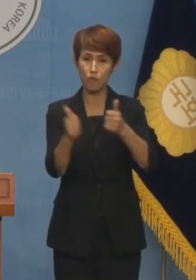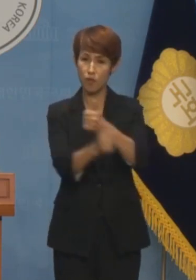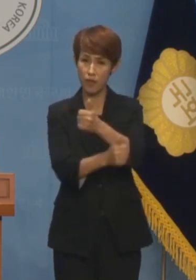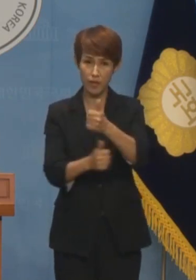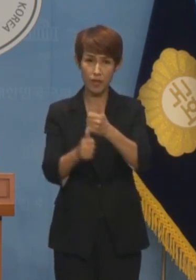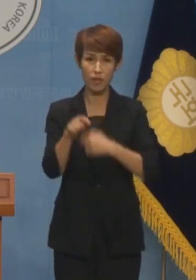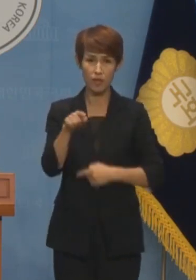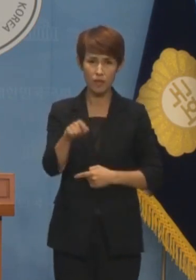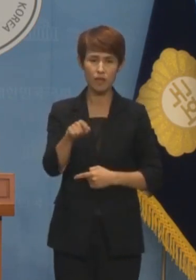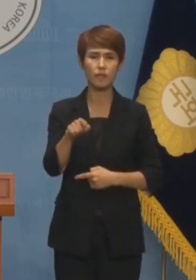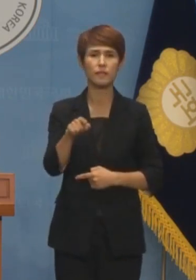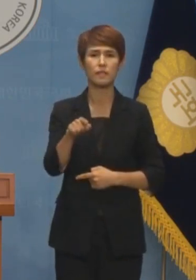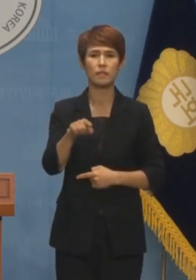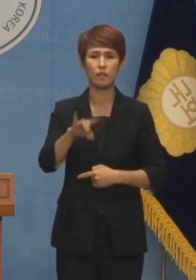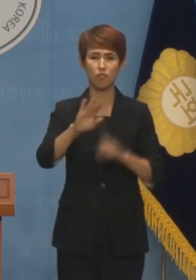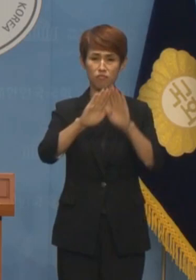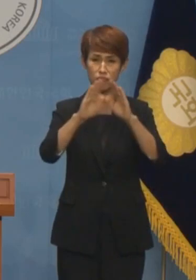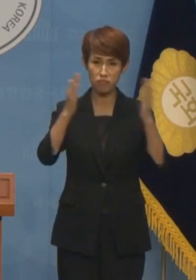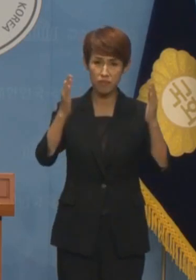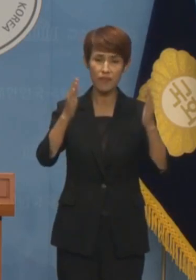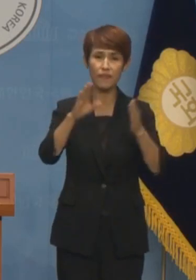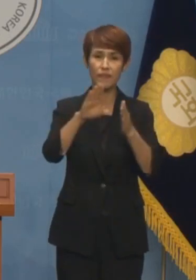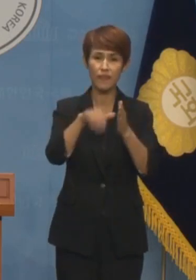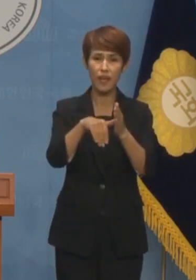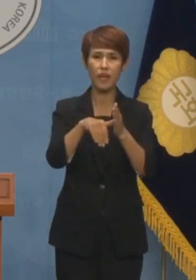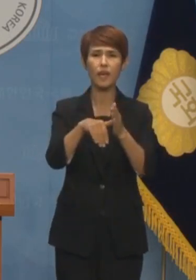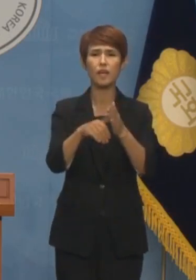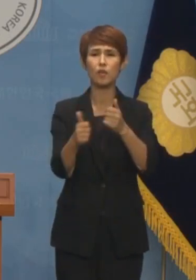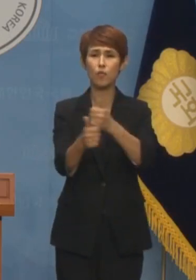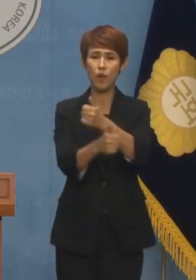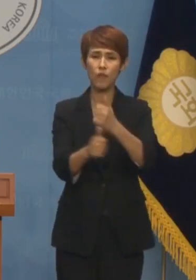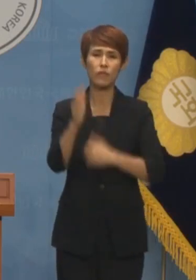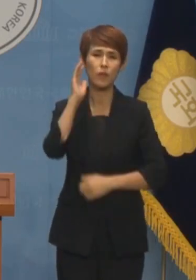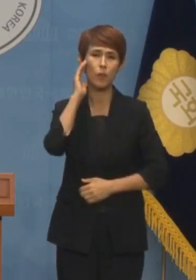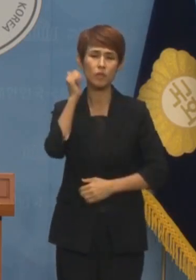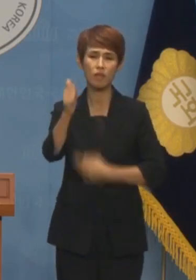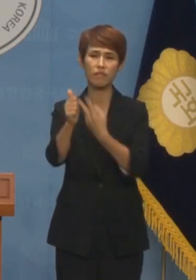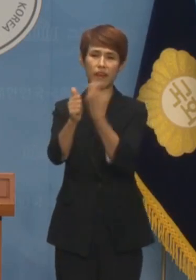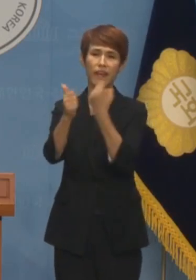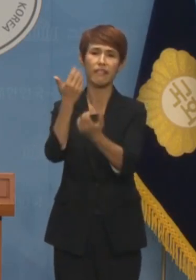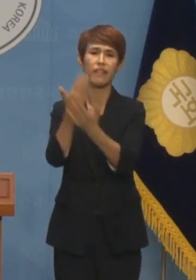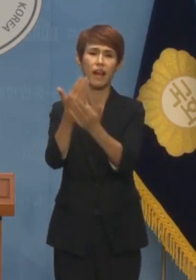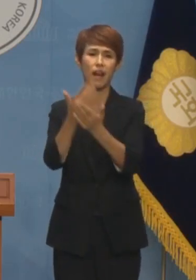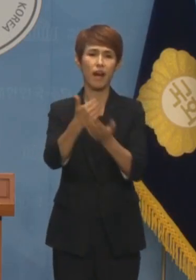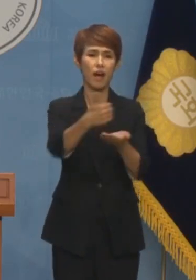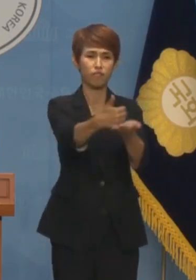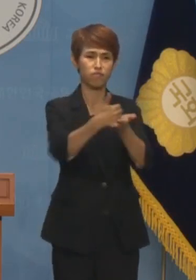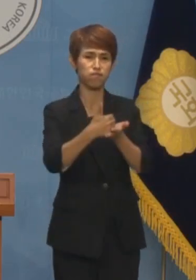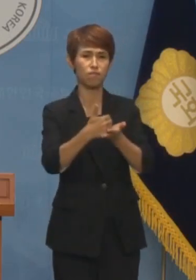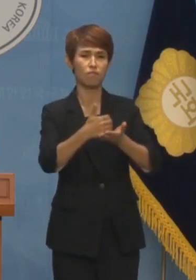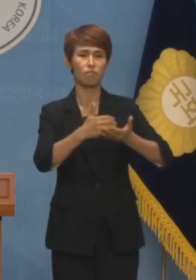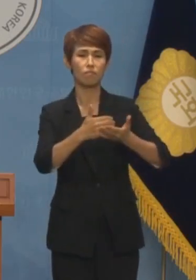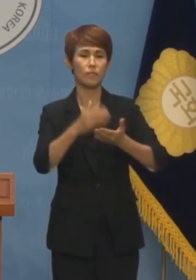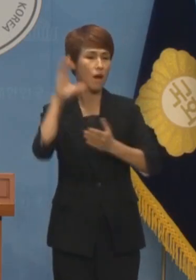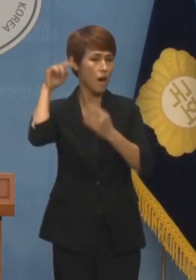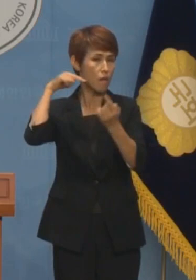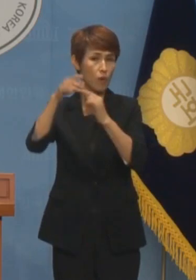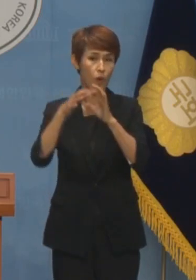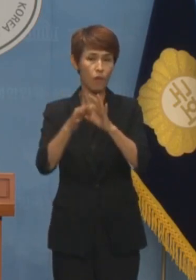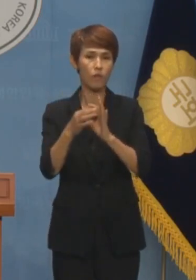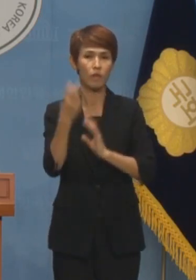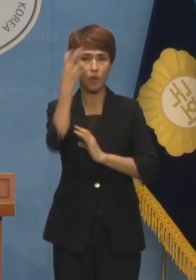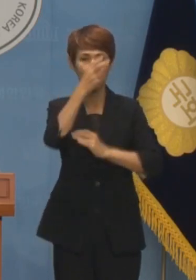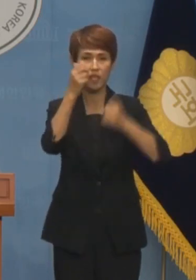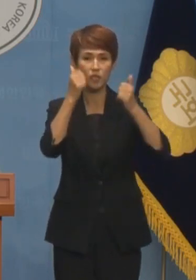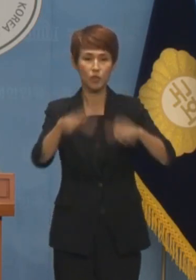법제사법위원회에서는 개최부터가 위헌 그 자체인 대통령 탄핵 청원 청문회에 급기야